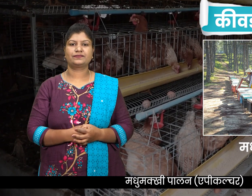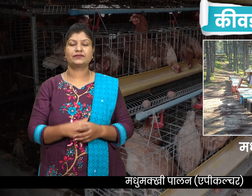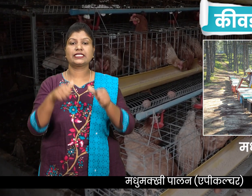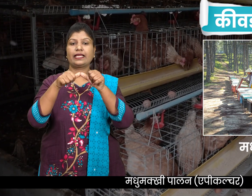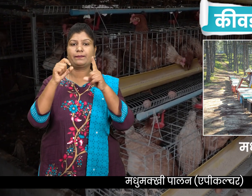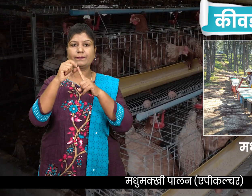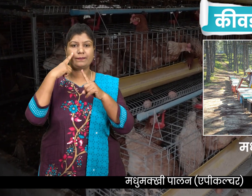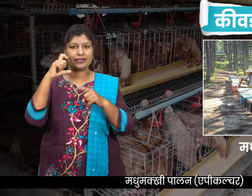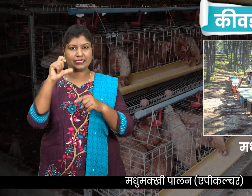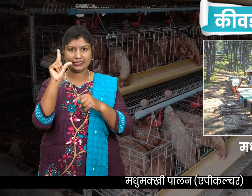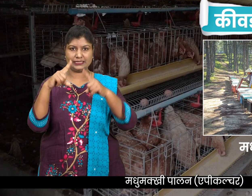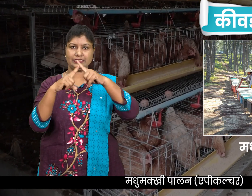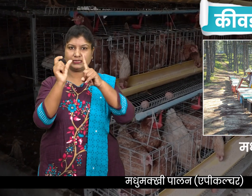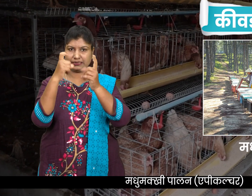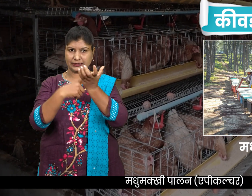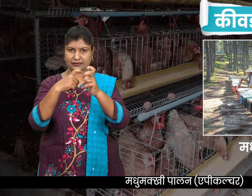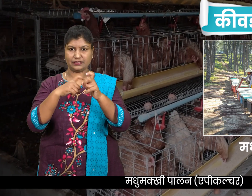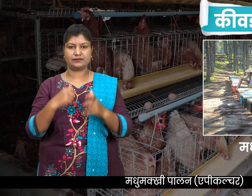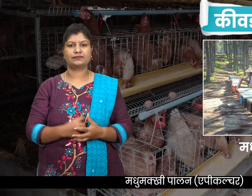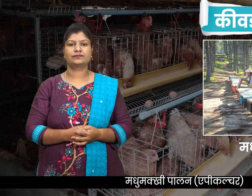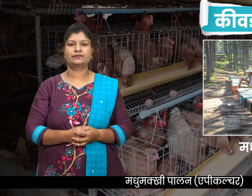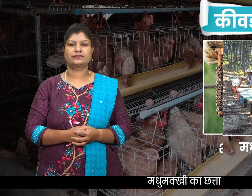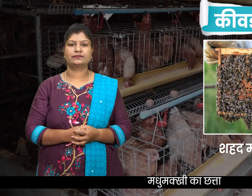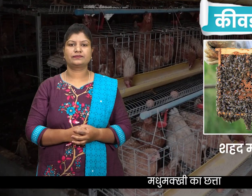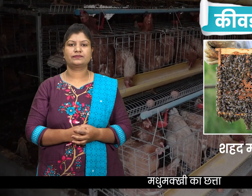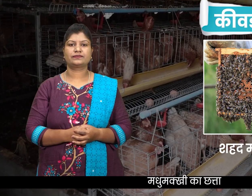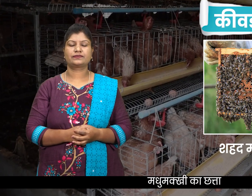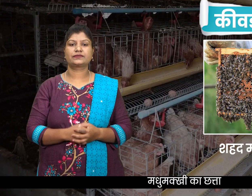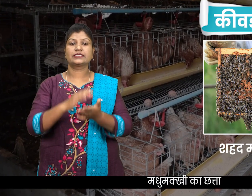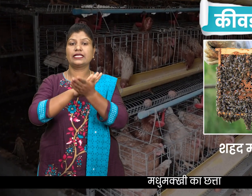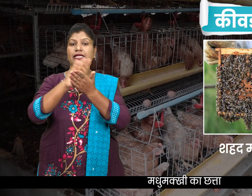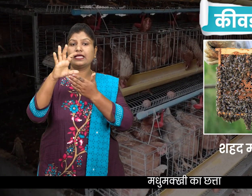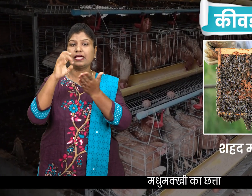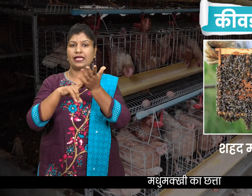मधुमक्खी पालन एपिकल्चर, मधुमक्खी का छत्ता,